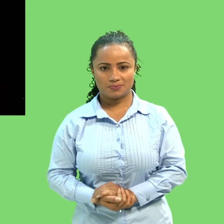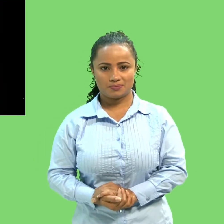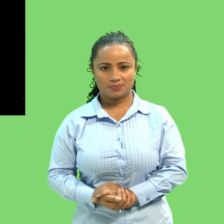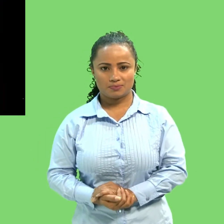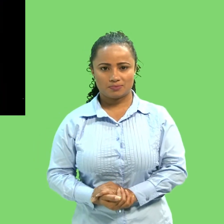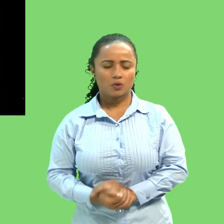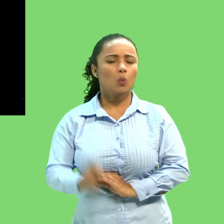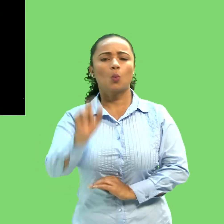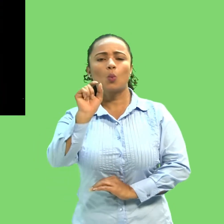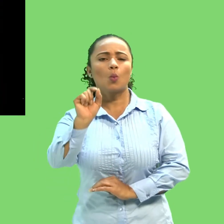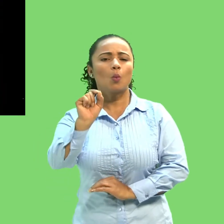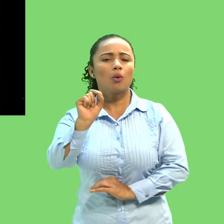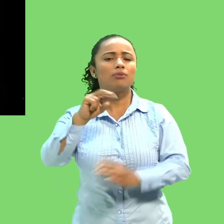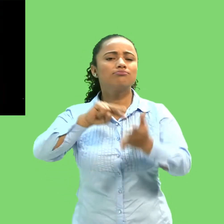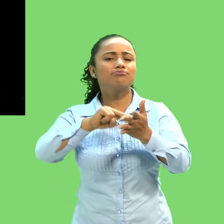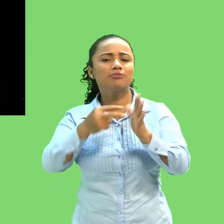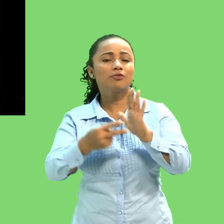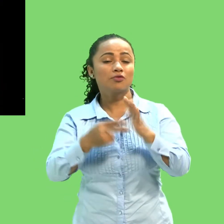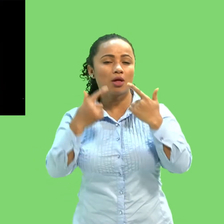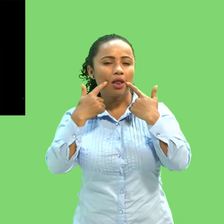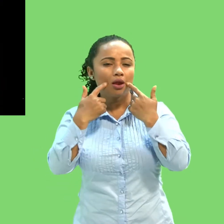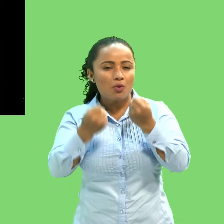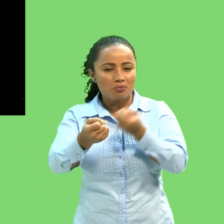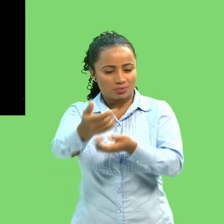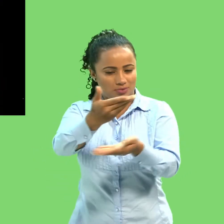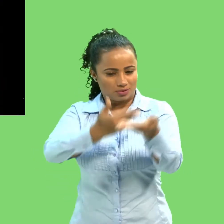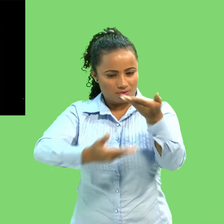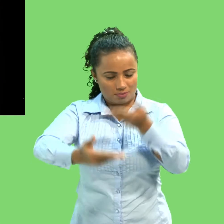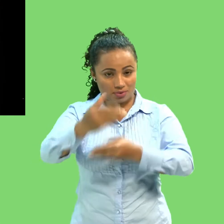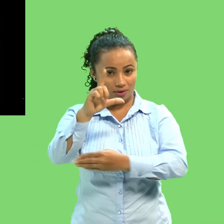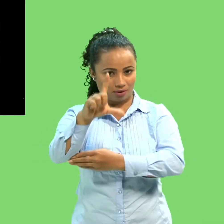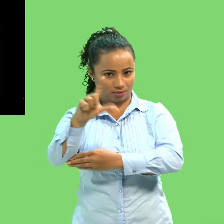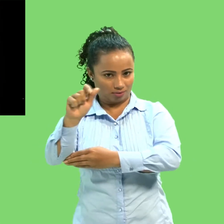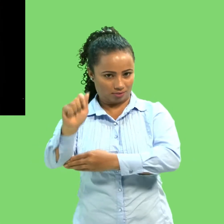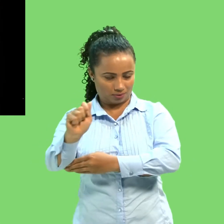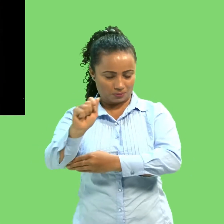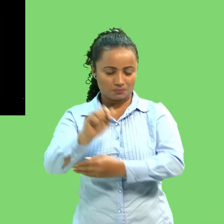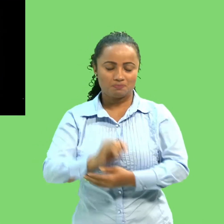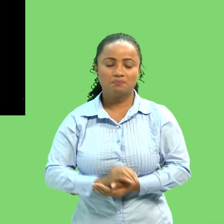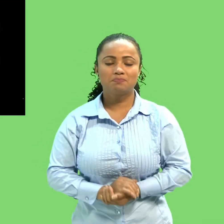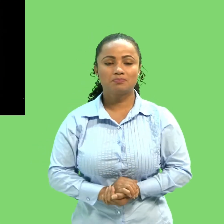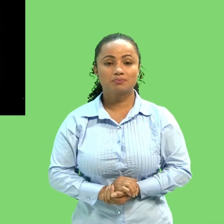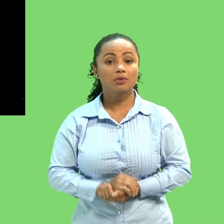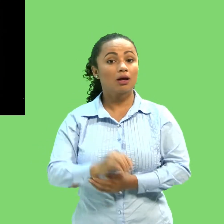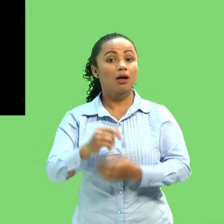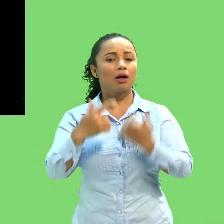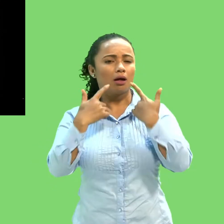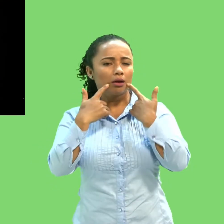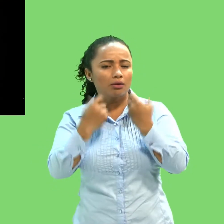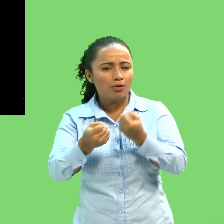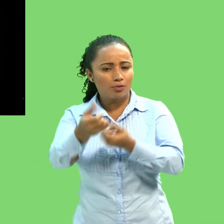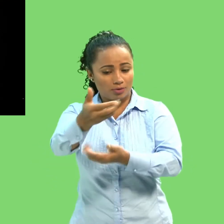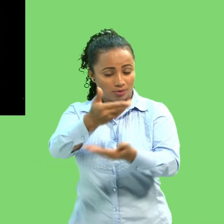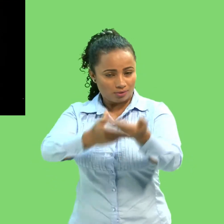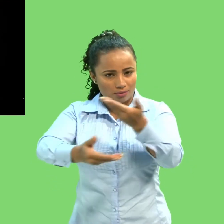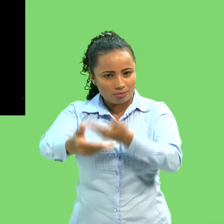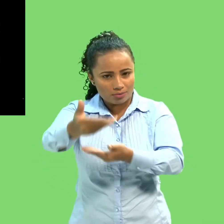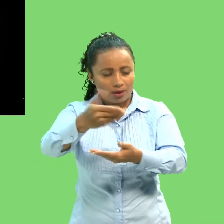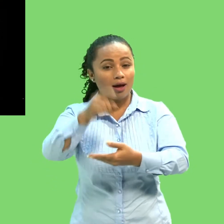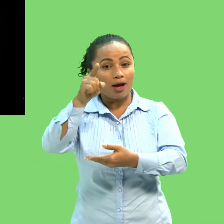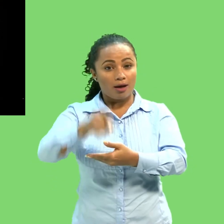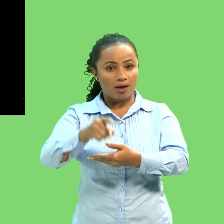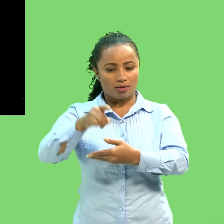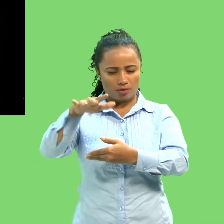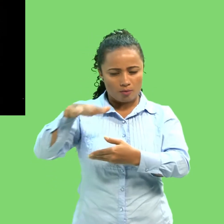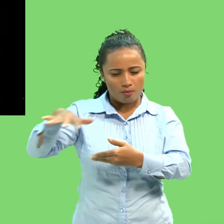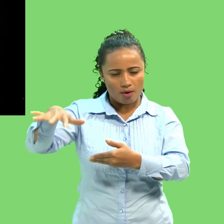O que entendemos por linguística aplicada LA? Linguística aplicada é uma ciência que estuda o